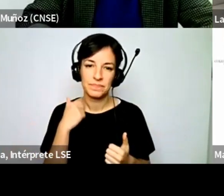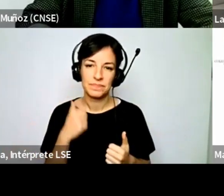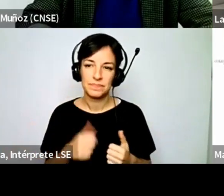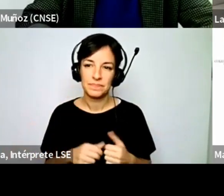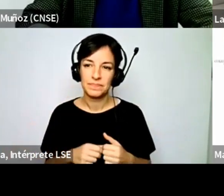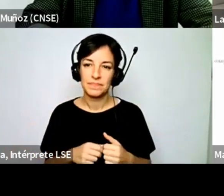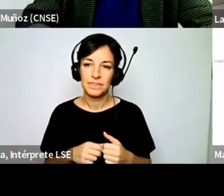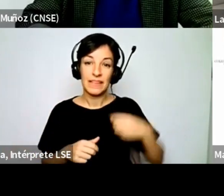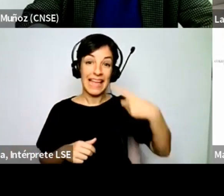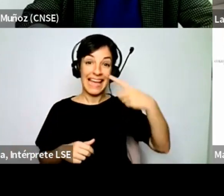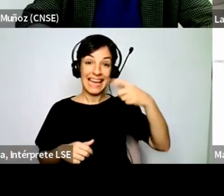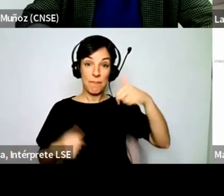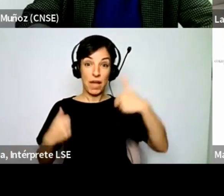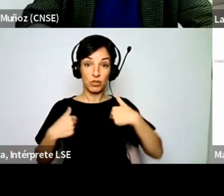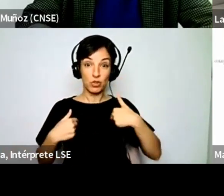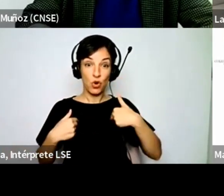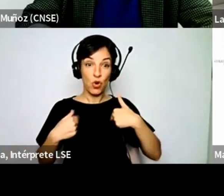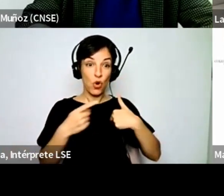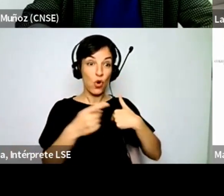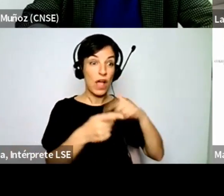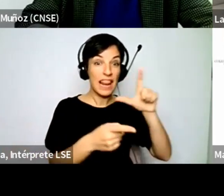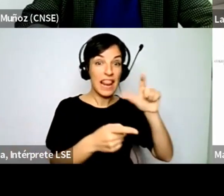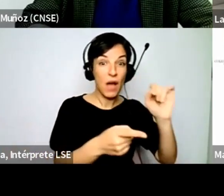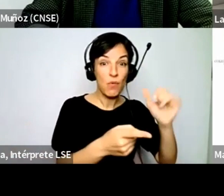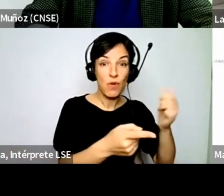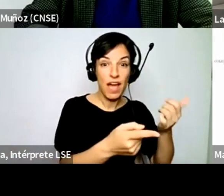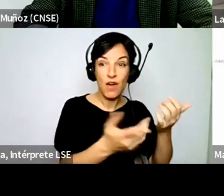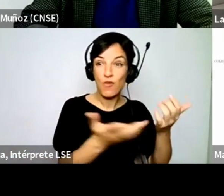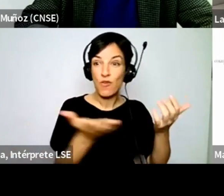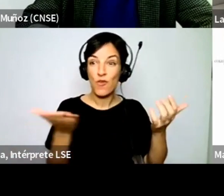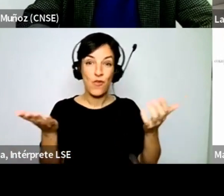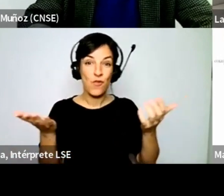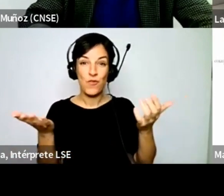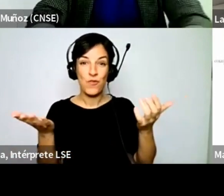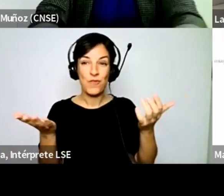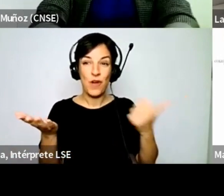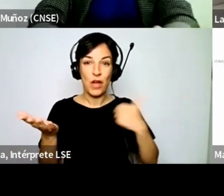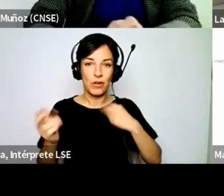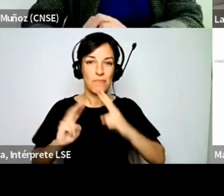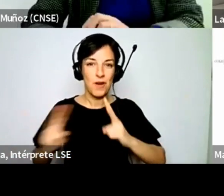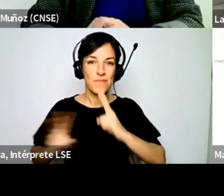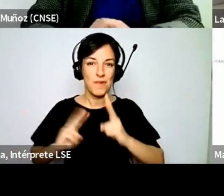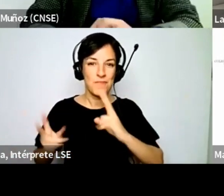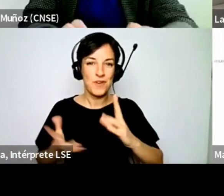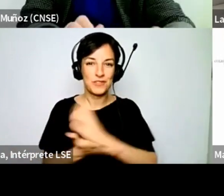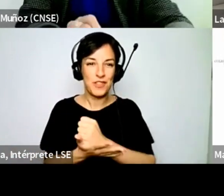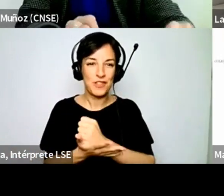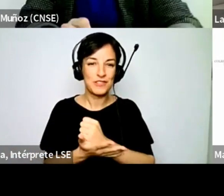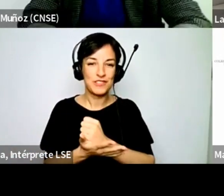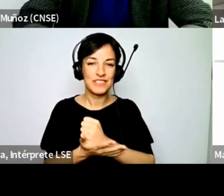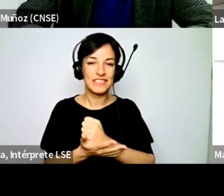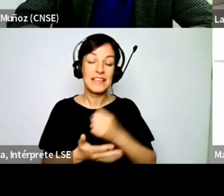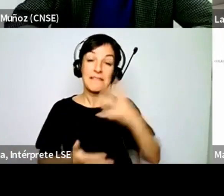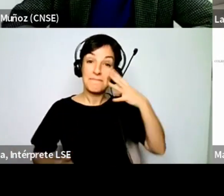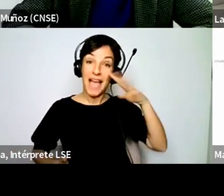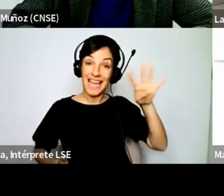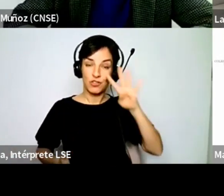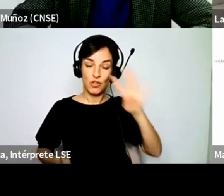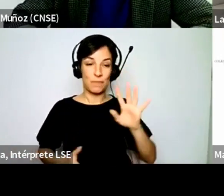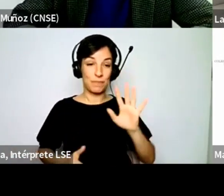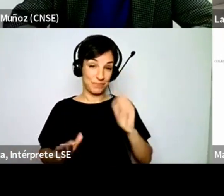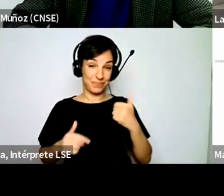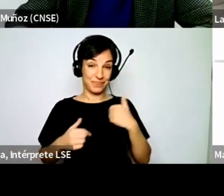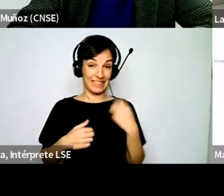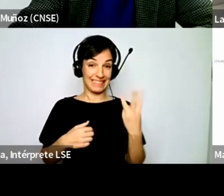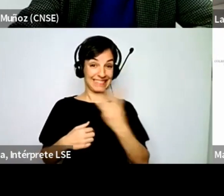¿Vuelvo a contestar yo o contestas Laura? O porque parece que estoy contestando yo a todas las dudas. Claro, es que, a ver, nosotras venimos en representación,